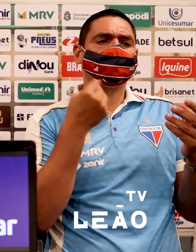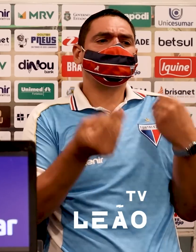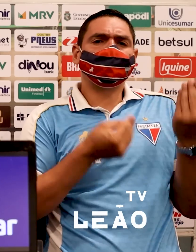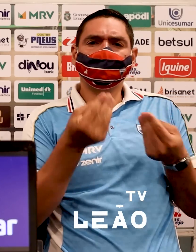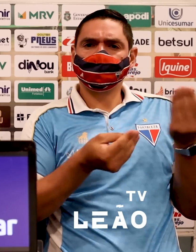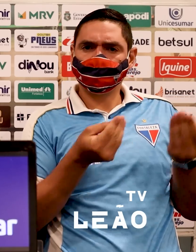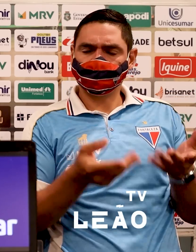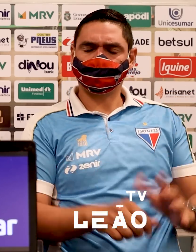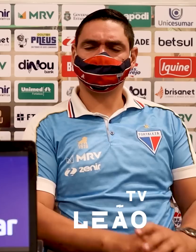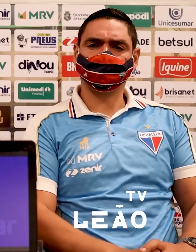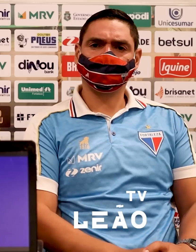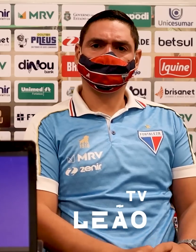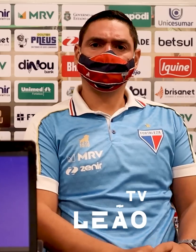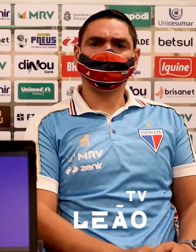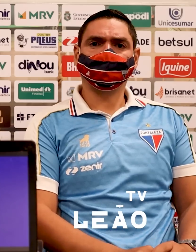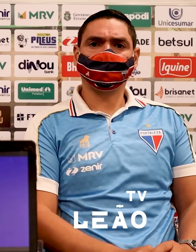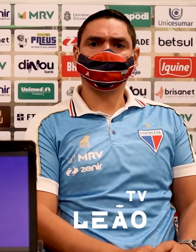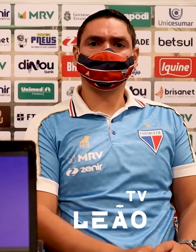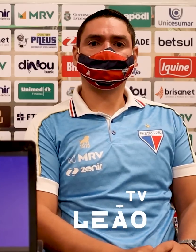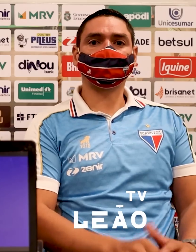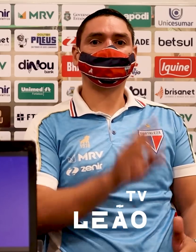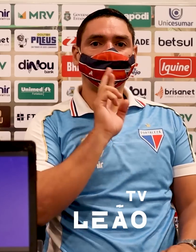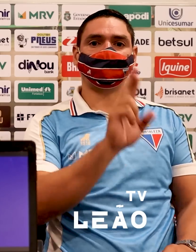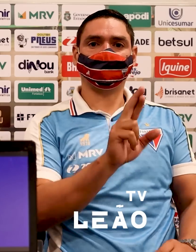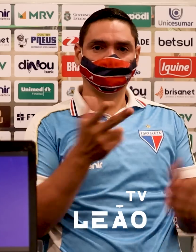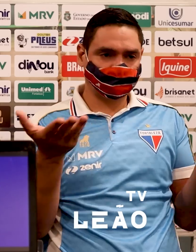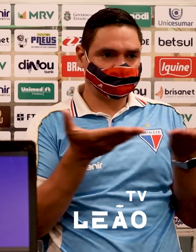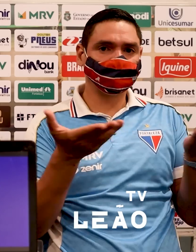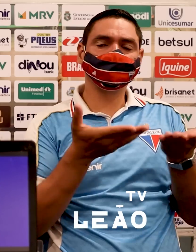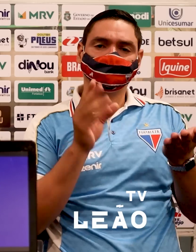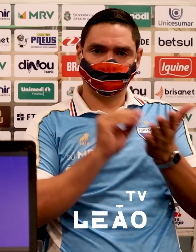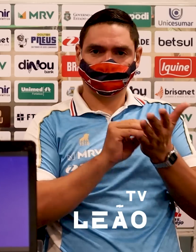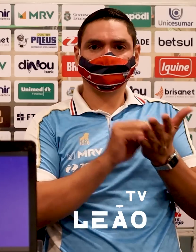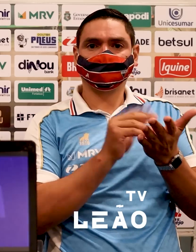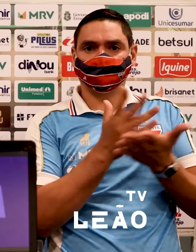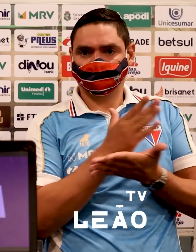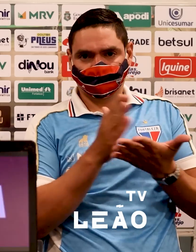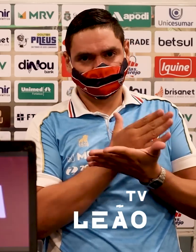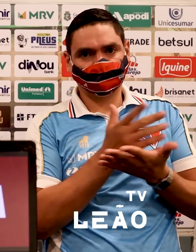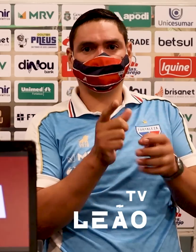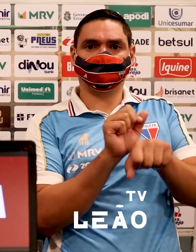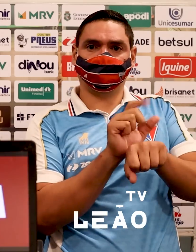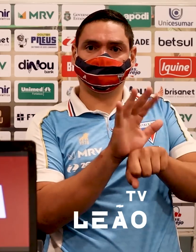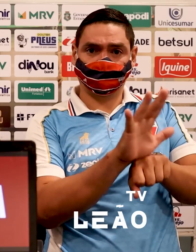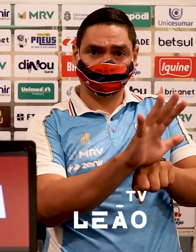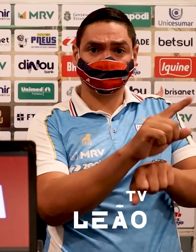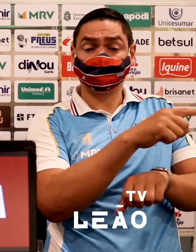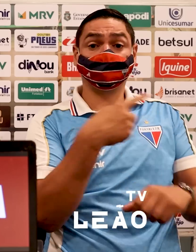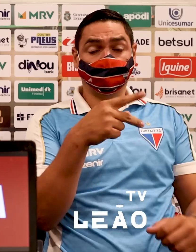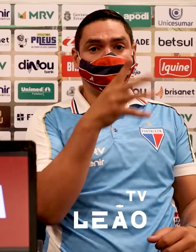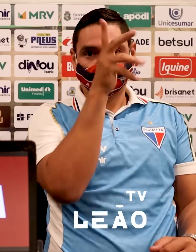transição? Hoje não tivemos transições ofensivas. O adversário não deu esse espaço